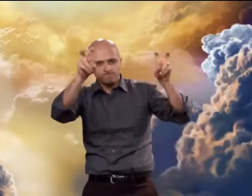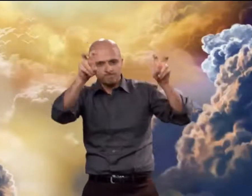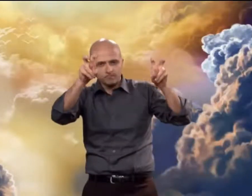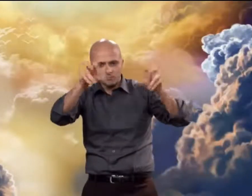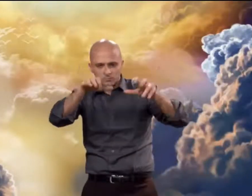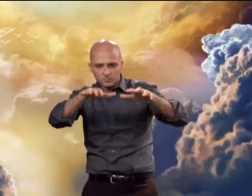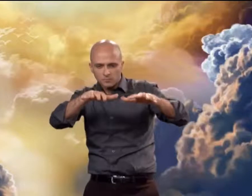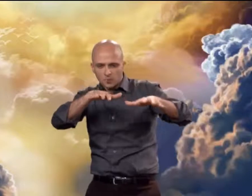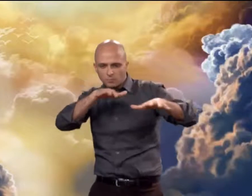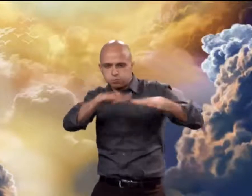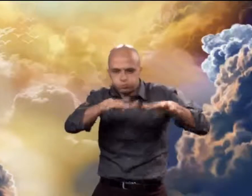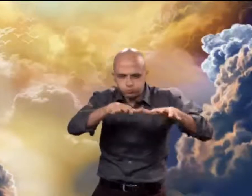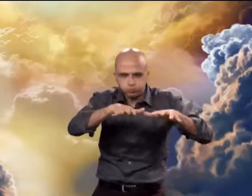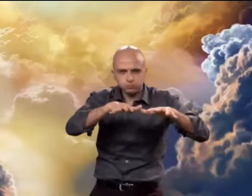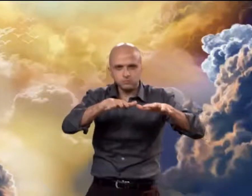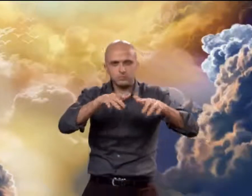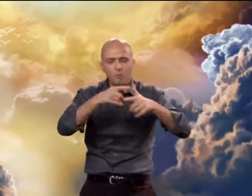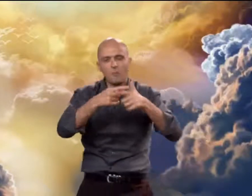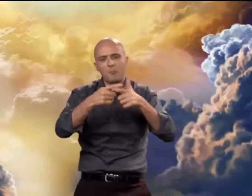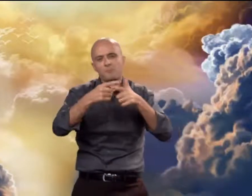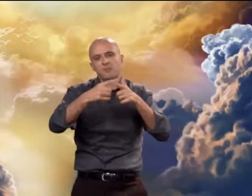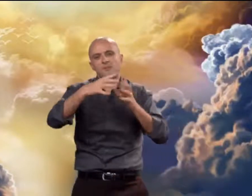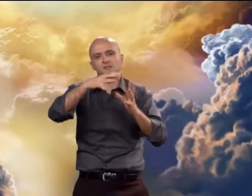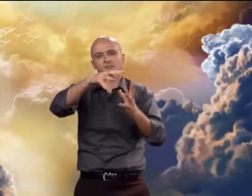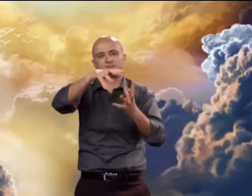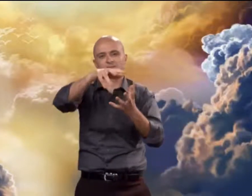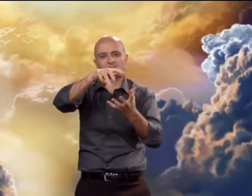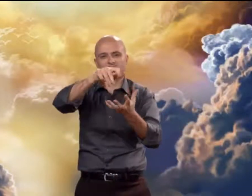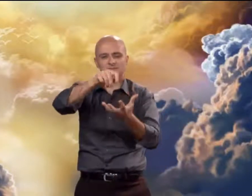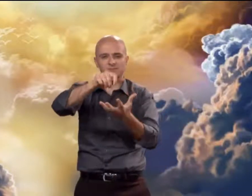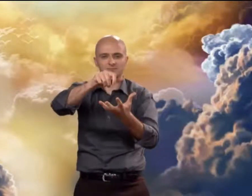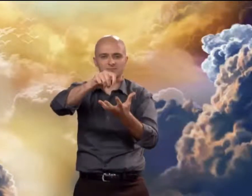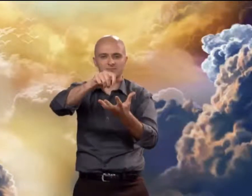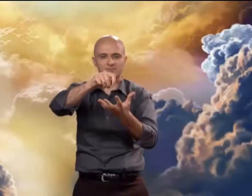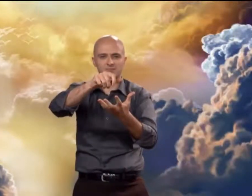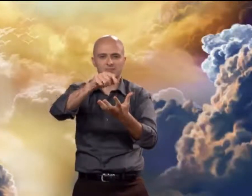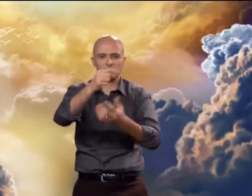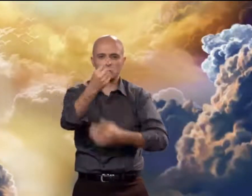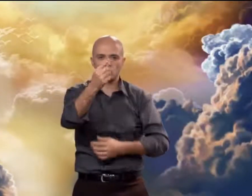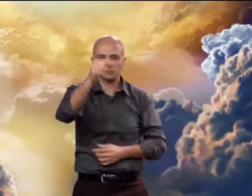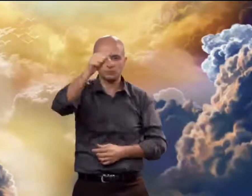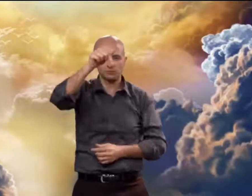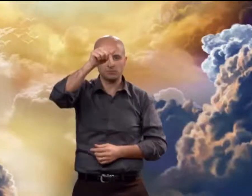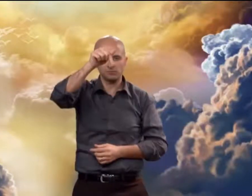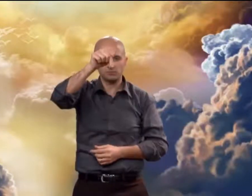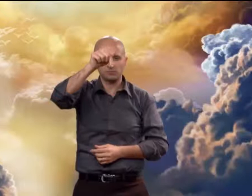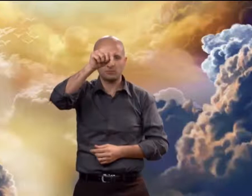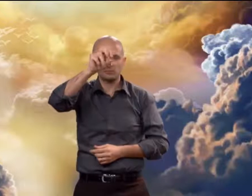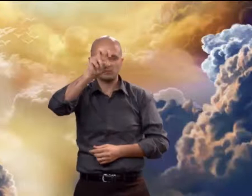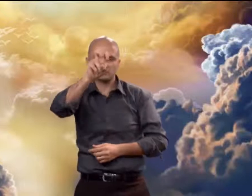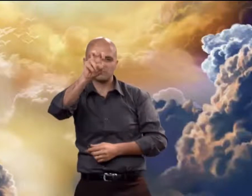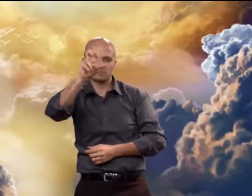da Argélia foi destruída. Uma vasta onda varreu a costa da Espanha e da África, submergindo